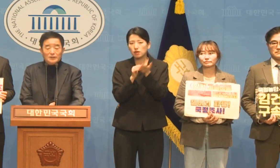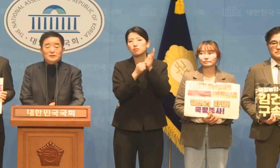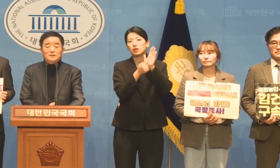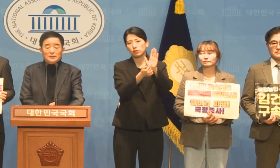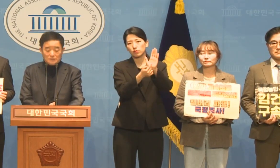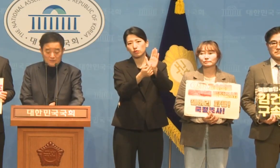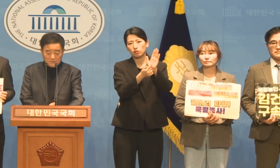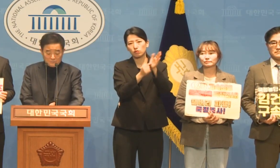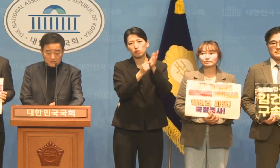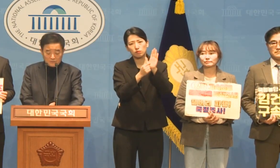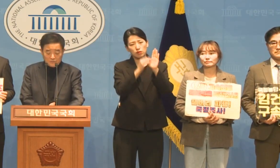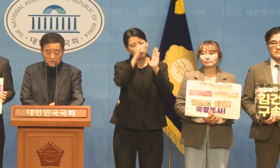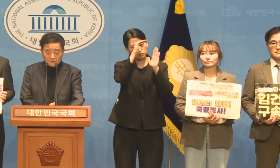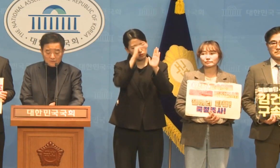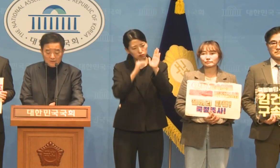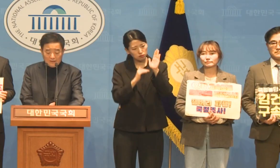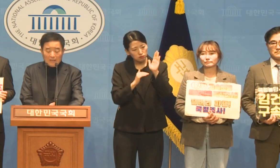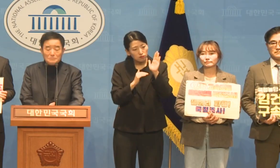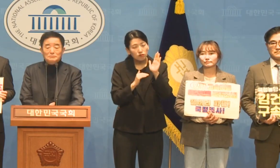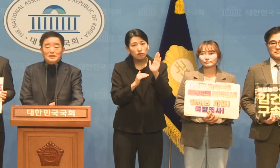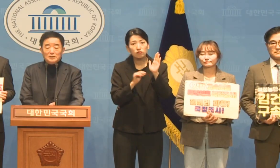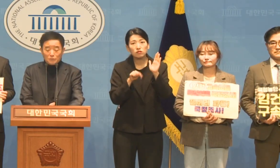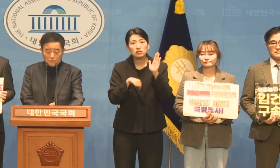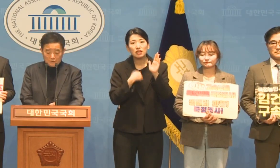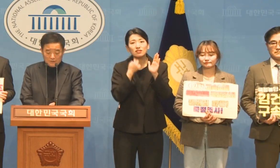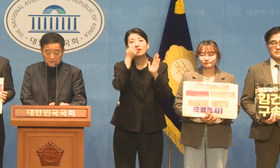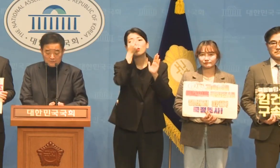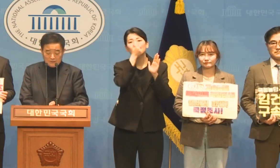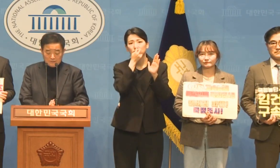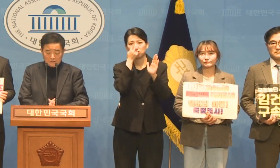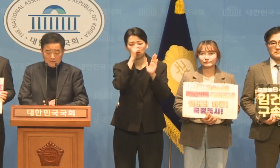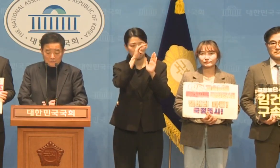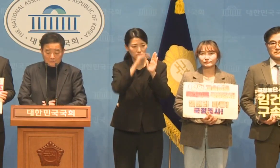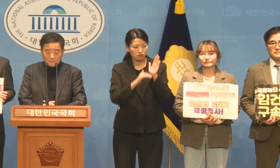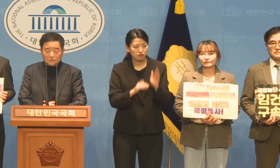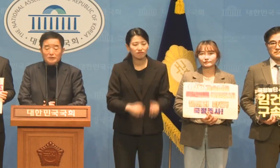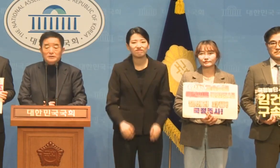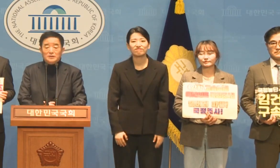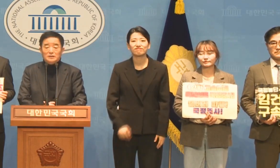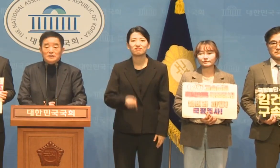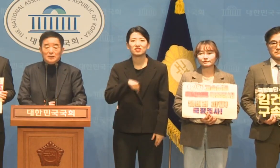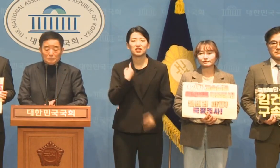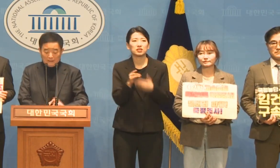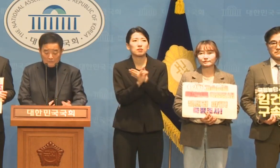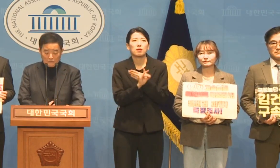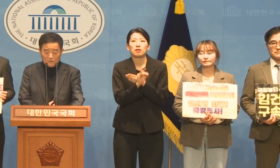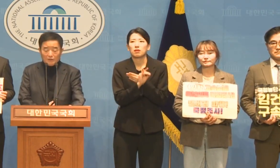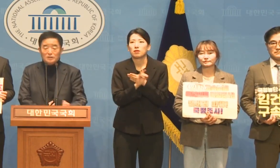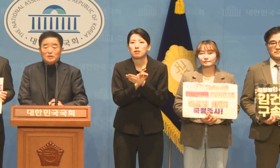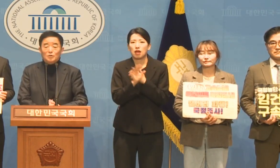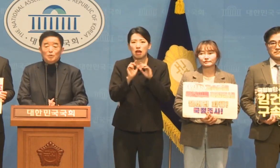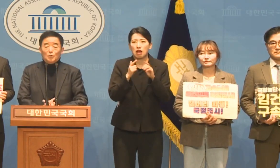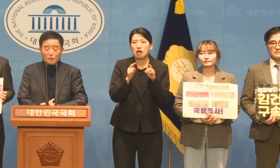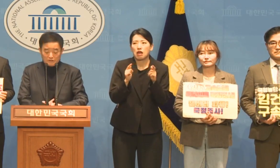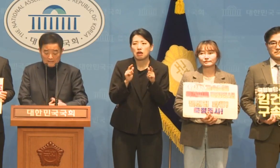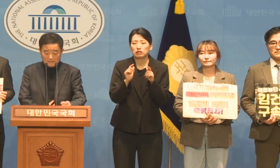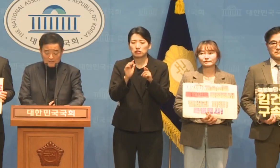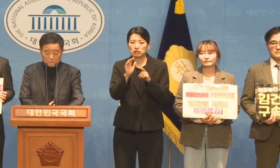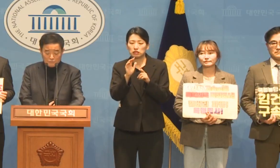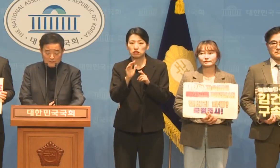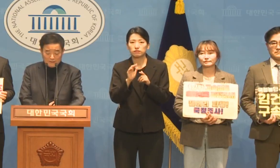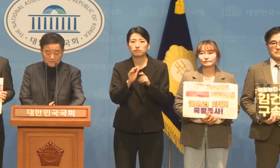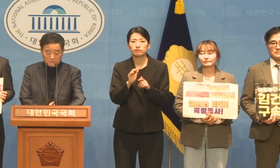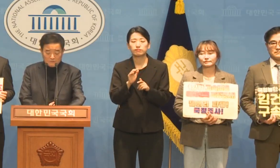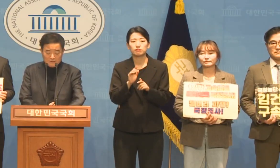그런데 자체 검사 결과는 한마디로 자체 변명, 자체 방어, 그리고 꼬리